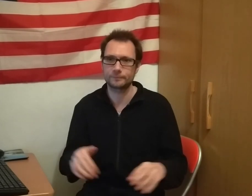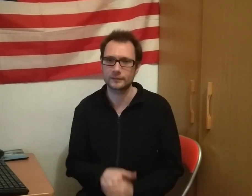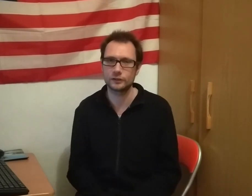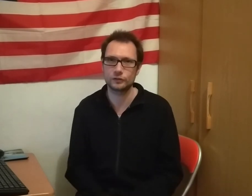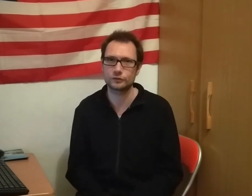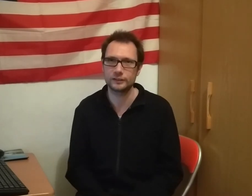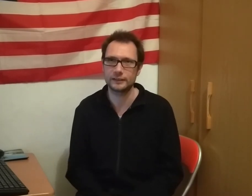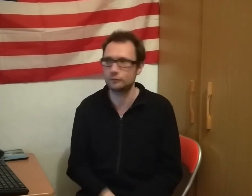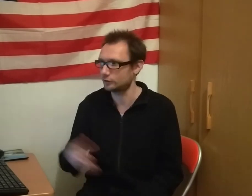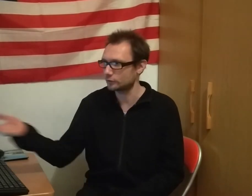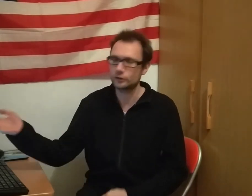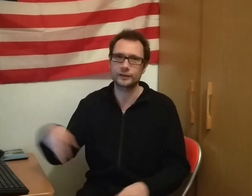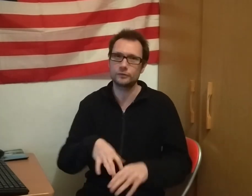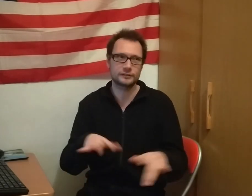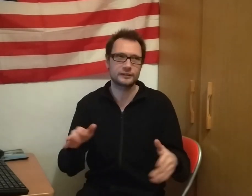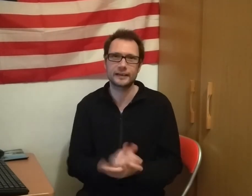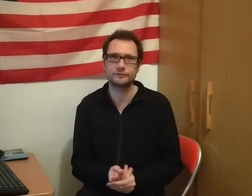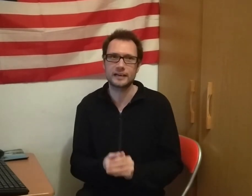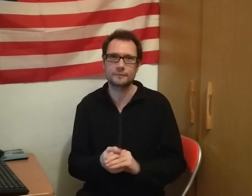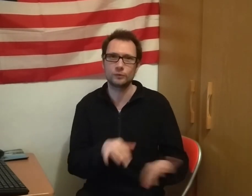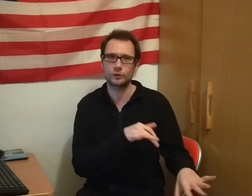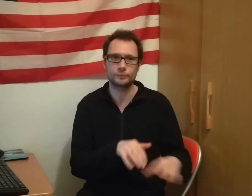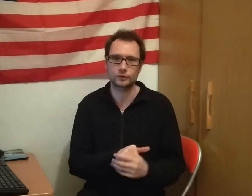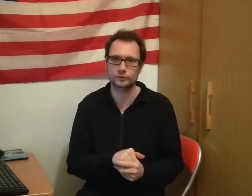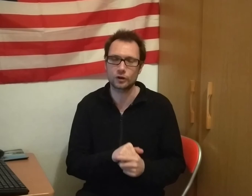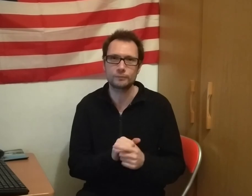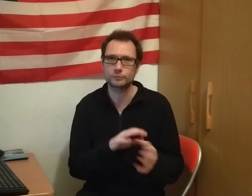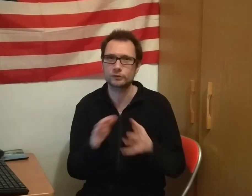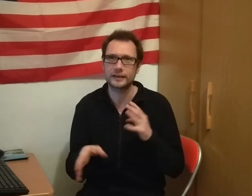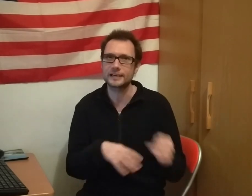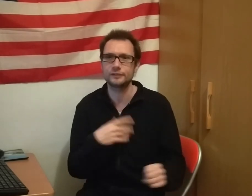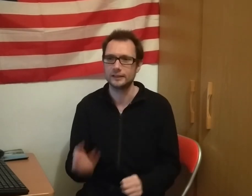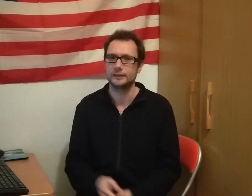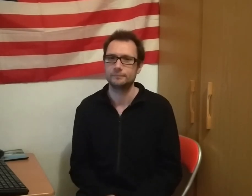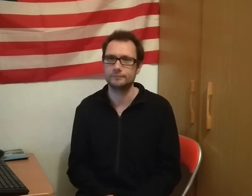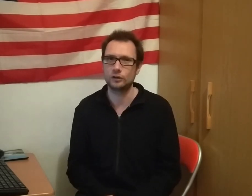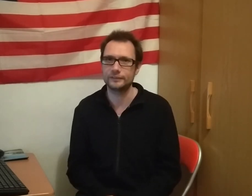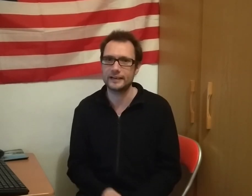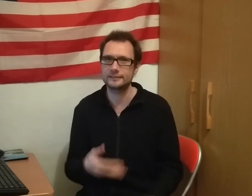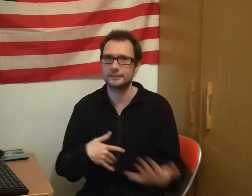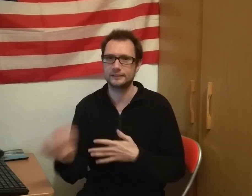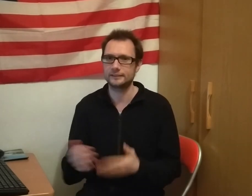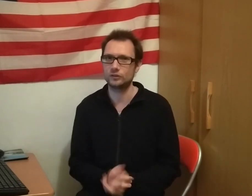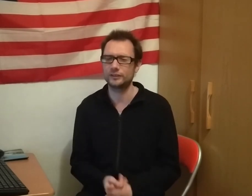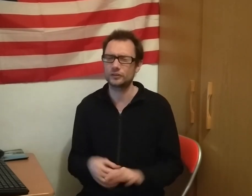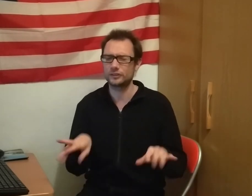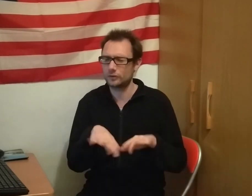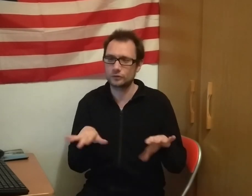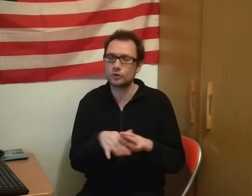y os bueno, dejo mi correo, si queréis enviármelo por Dropbox, por Drive, me lo enviáis y lo veo, si no, algún